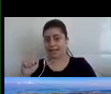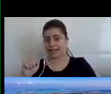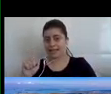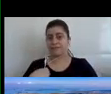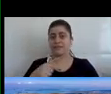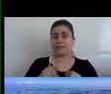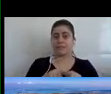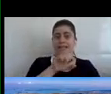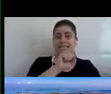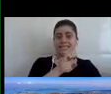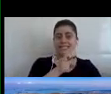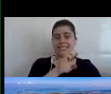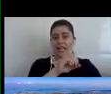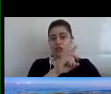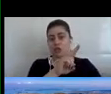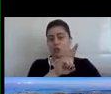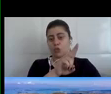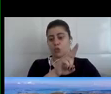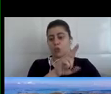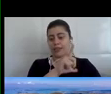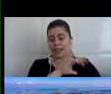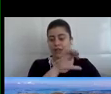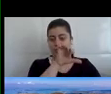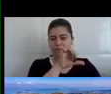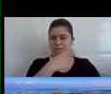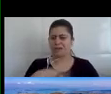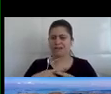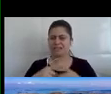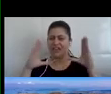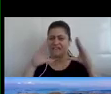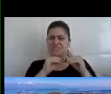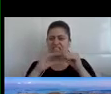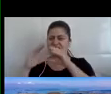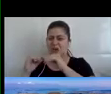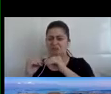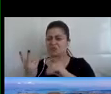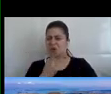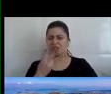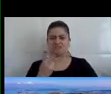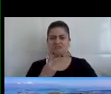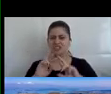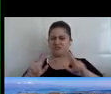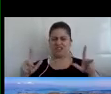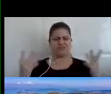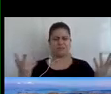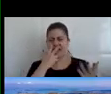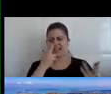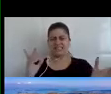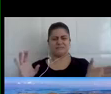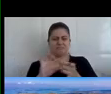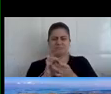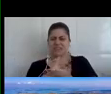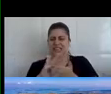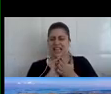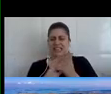que a própria definição de um com o outro é diferente. Então, não tem uma compatibilidade, não tem um diálogo. E esses